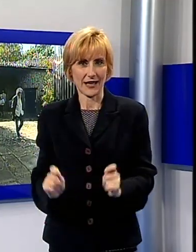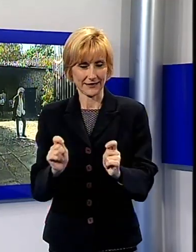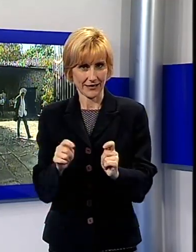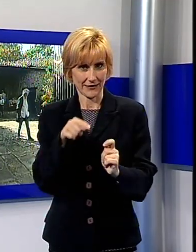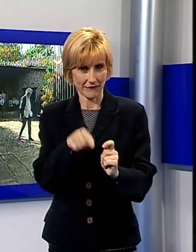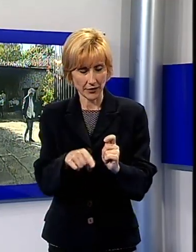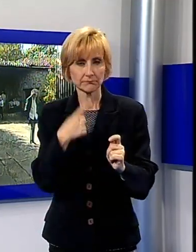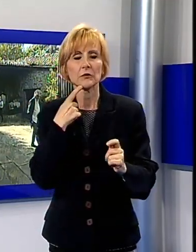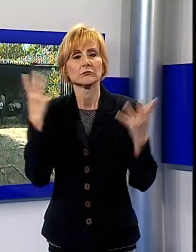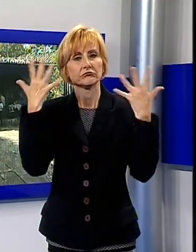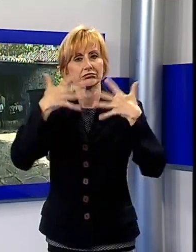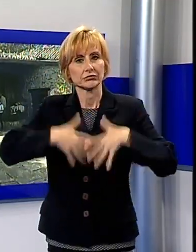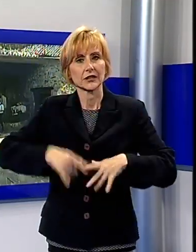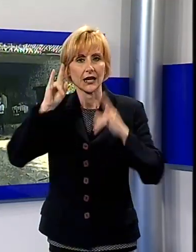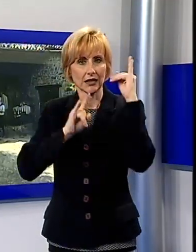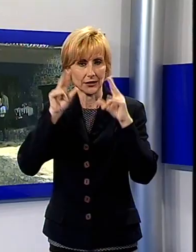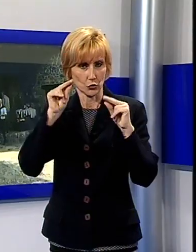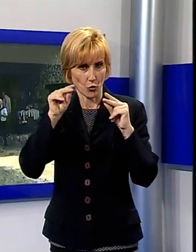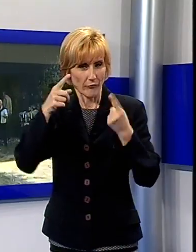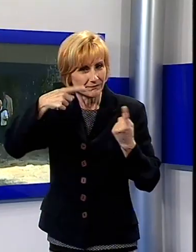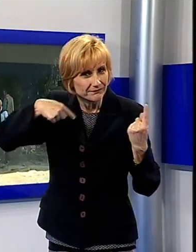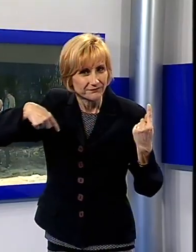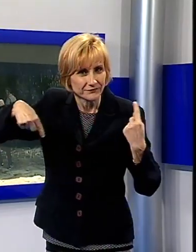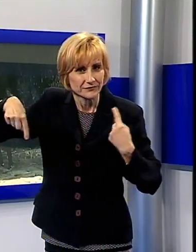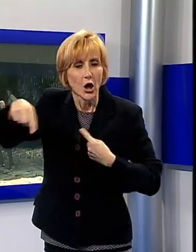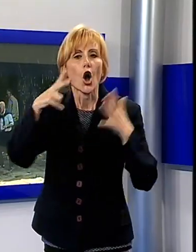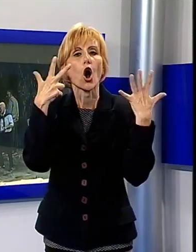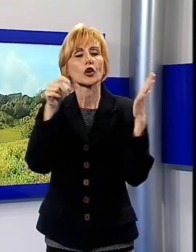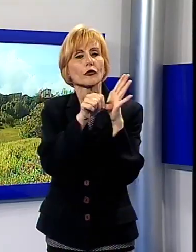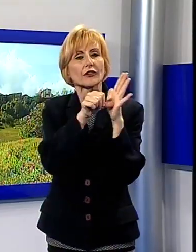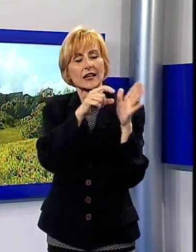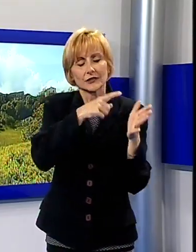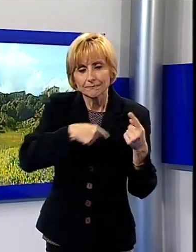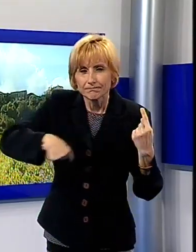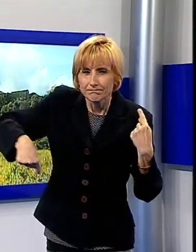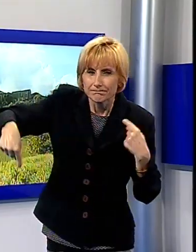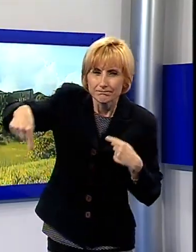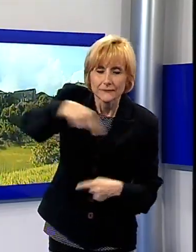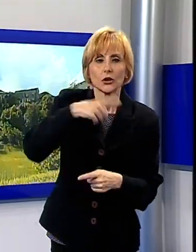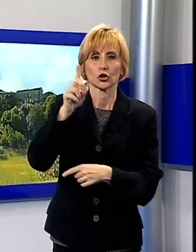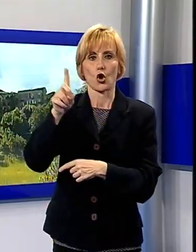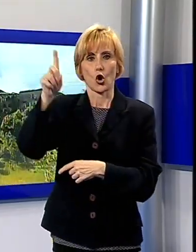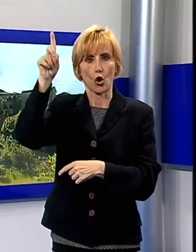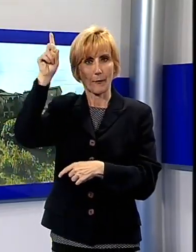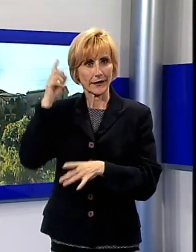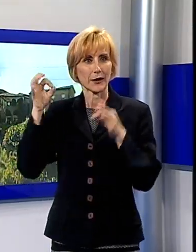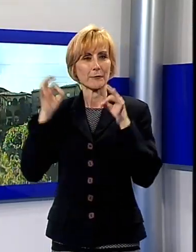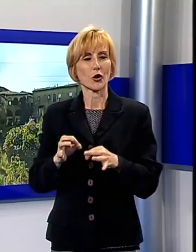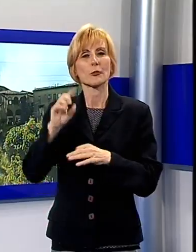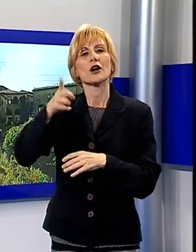di Castelnuovo e che a rotazione si svolge a girare nelle 8 frazioni del comune. Domenica scorsa è stata la volta di Gragnanella, gli organizzatori hanno riproposto